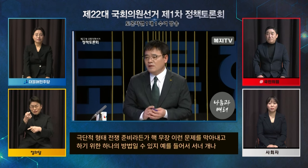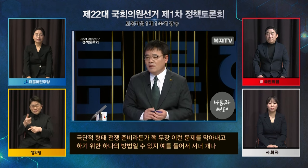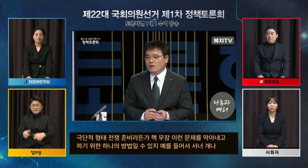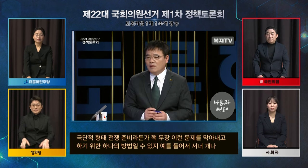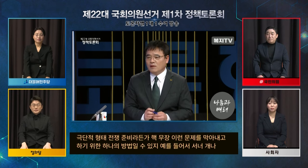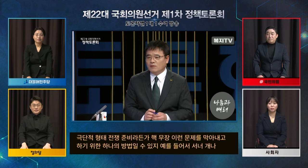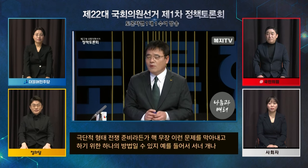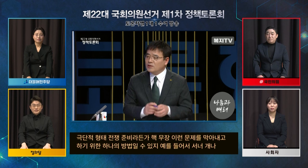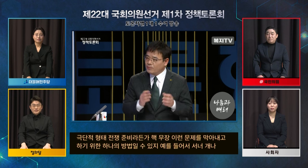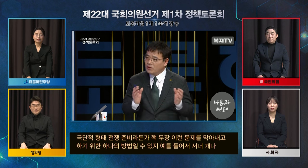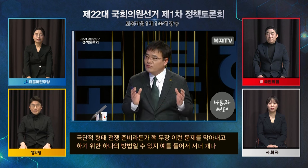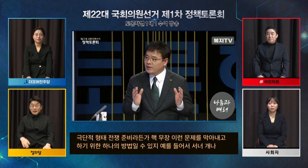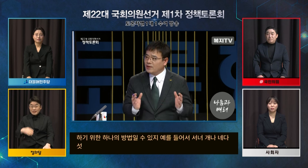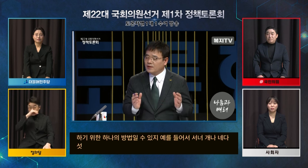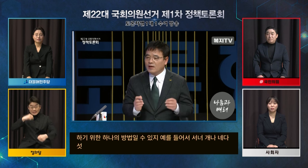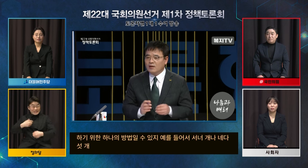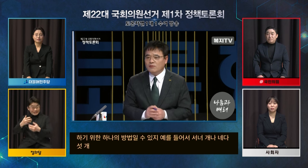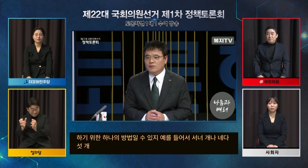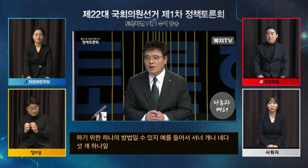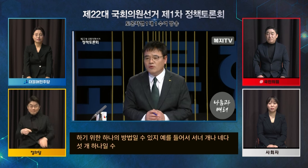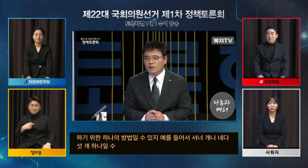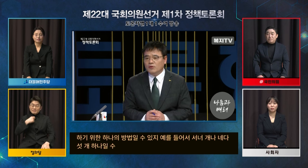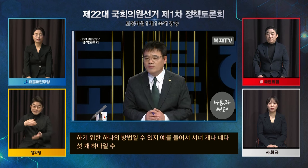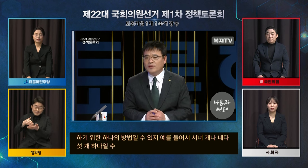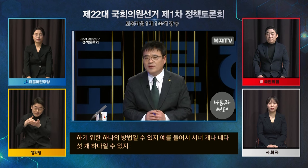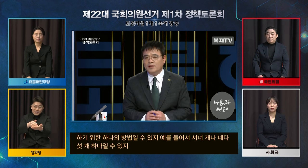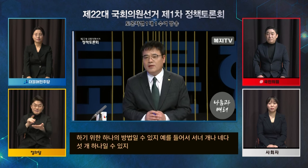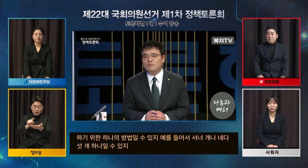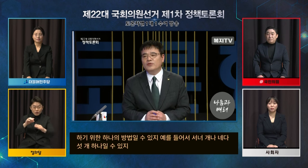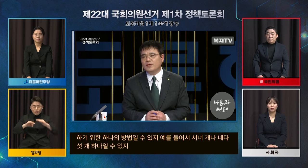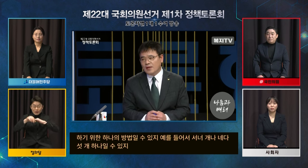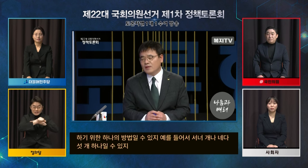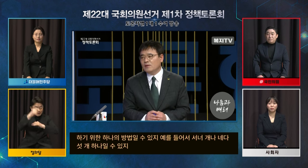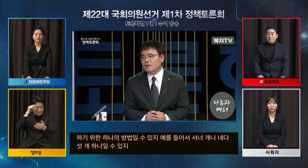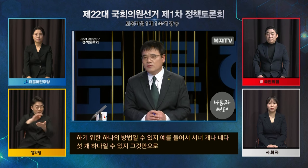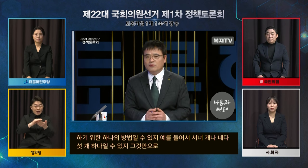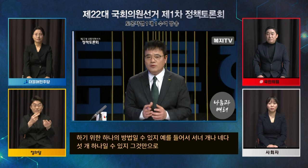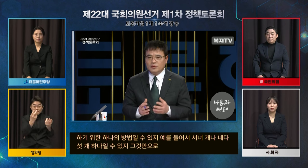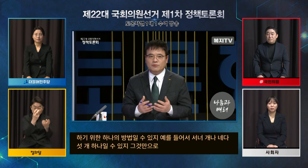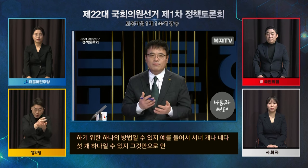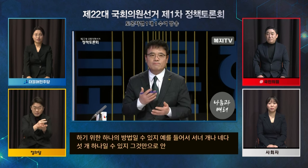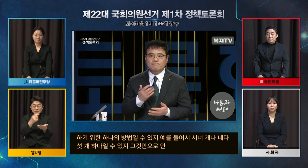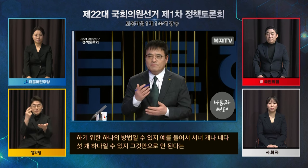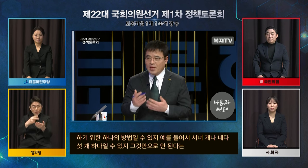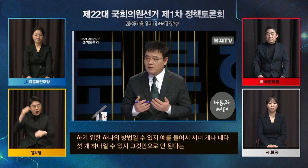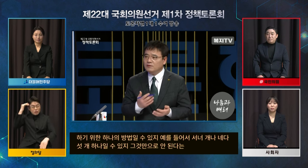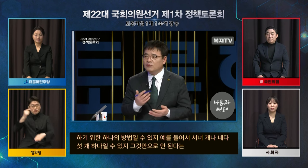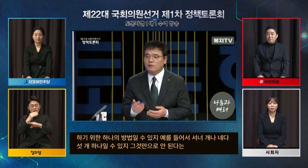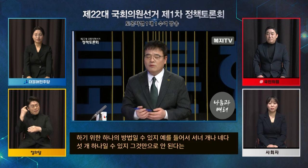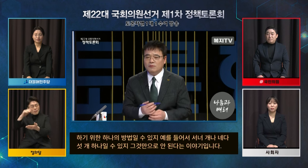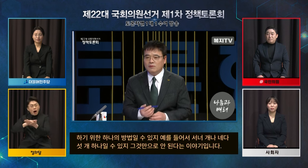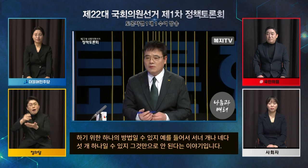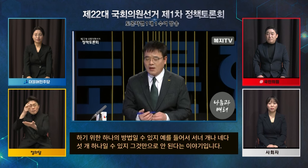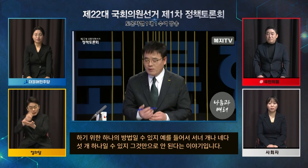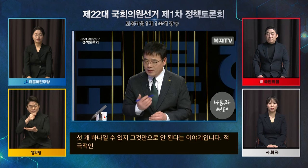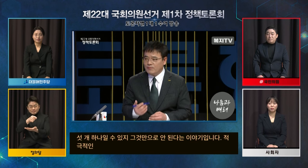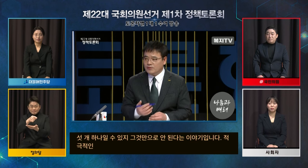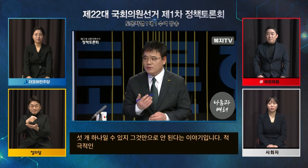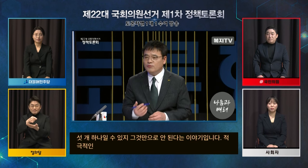제안하는 동아시아 평화 구상이라든가 또는 남북기본협정이라든가 이런 문제에 대한 적극적인 대응 또